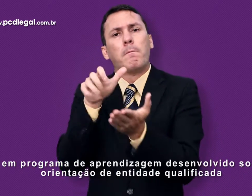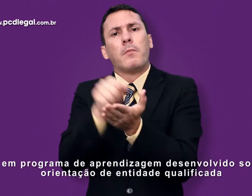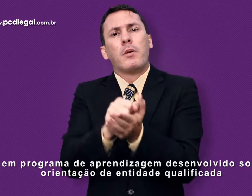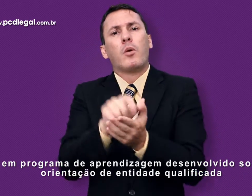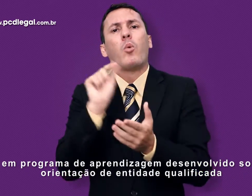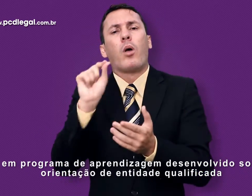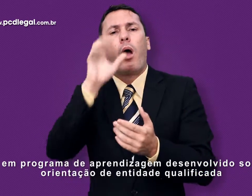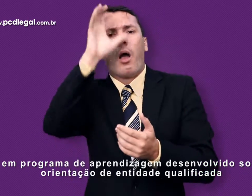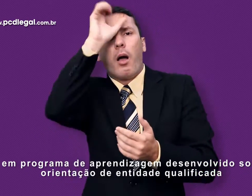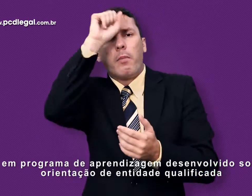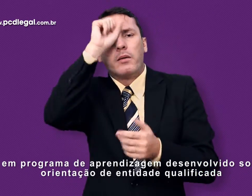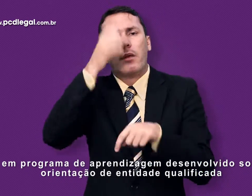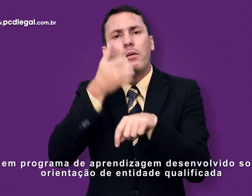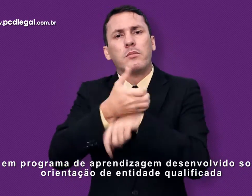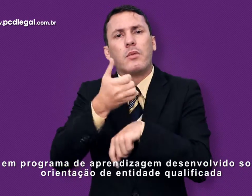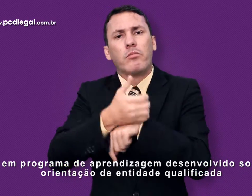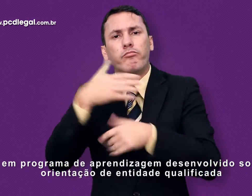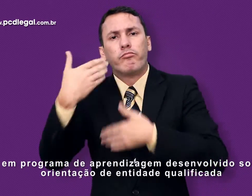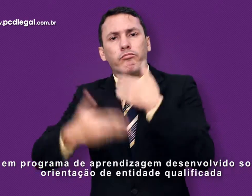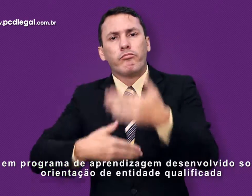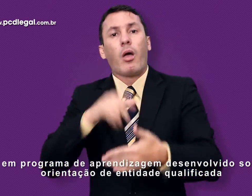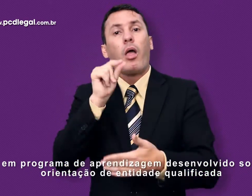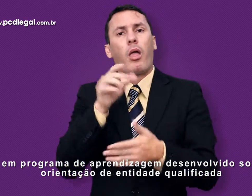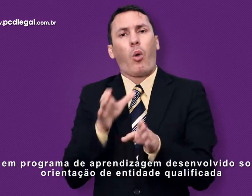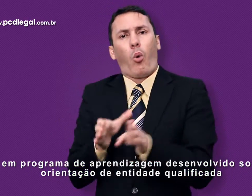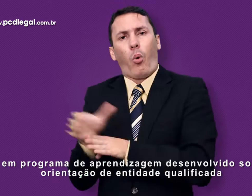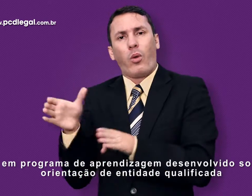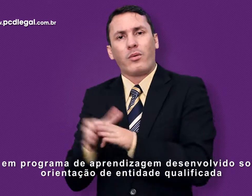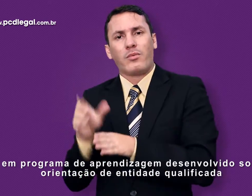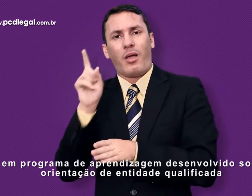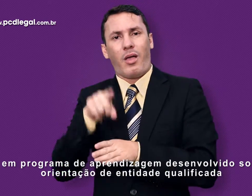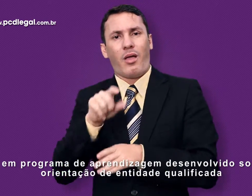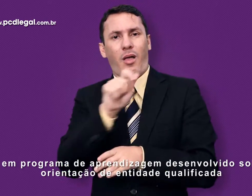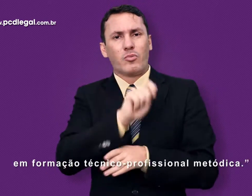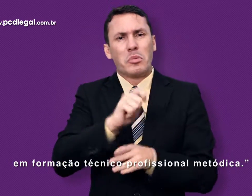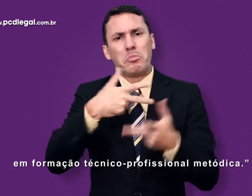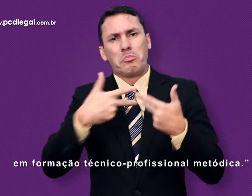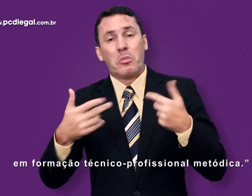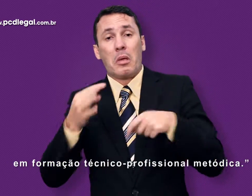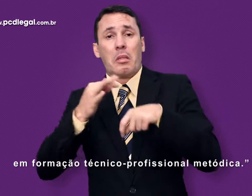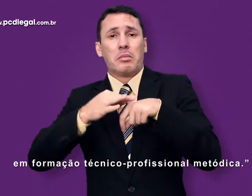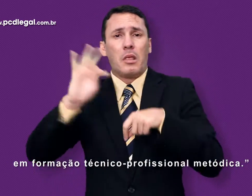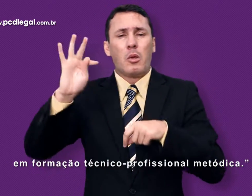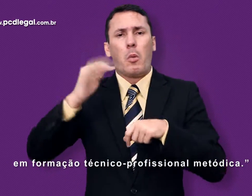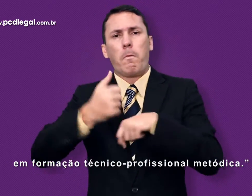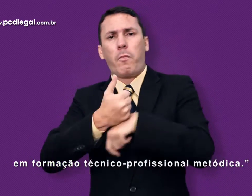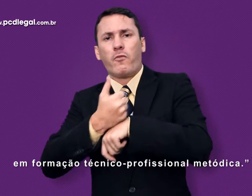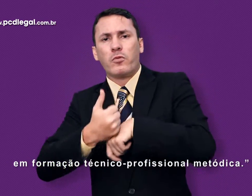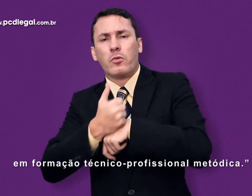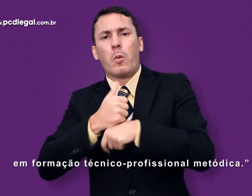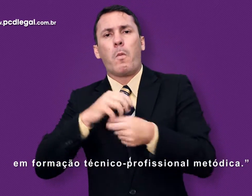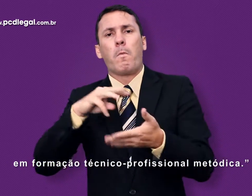de aprendizagem desenvolvido sob orientação de entidade qualificada em formação técnico-profissional